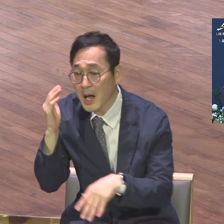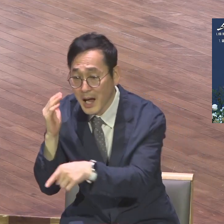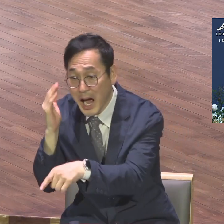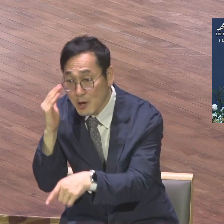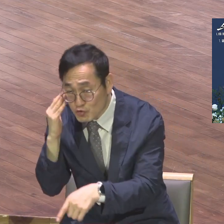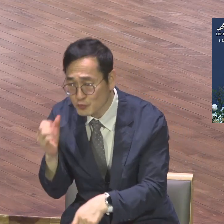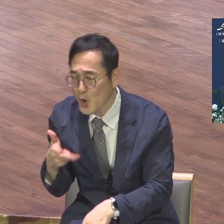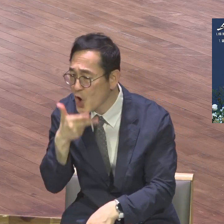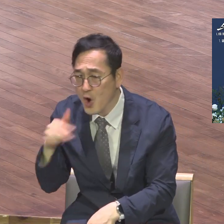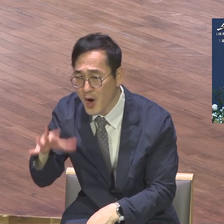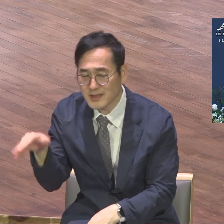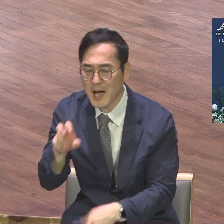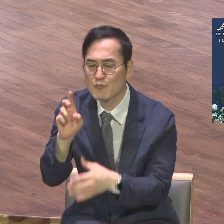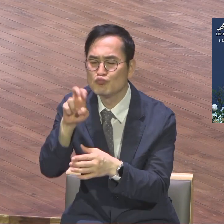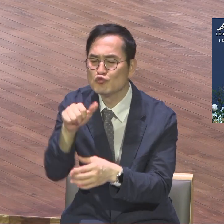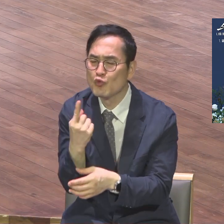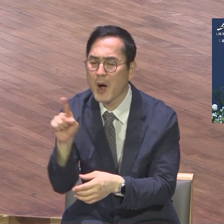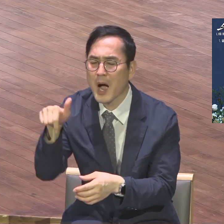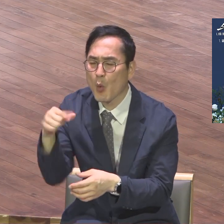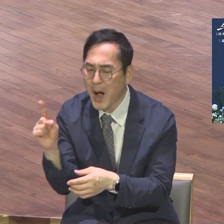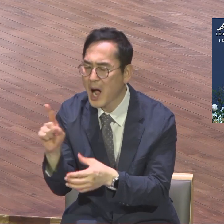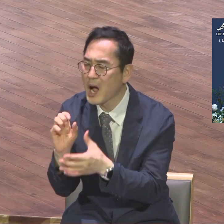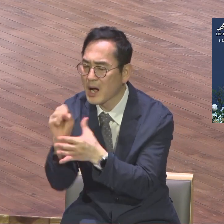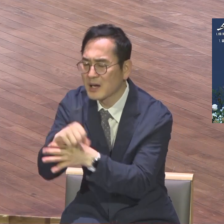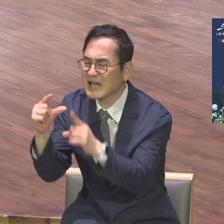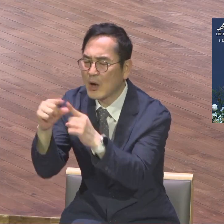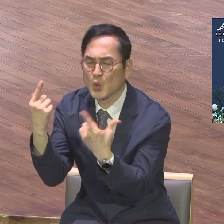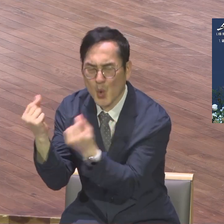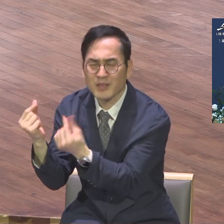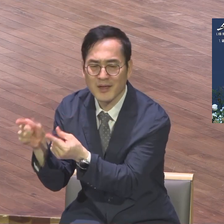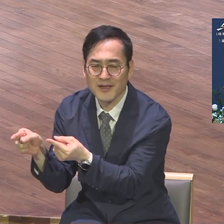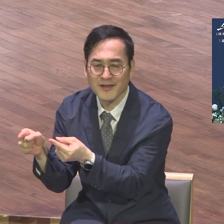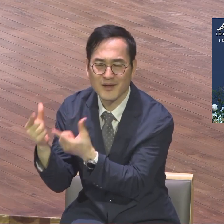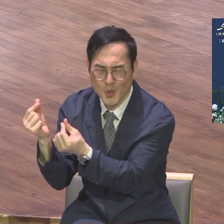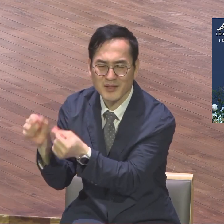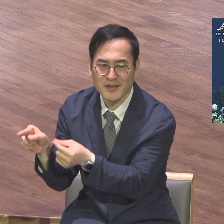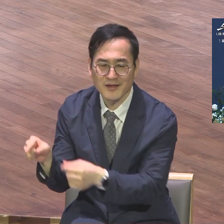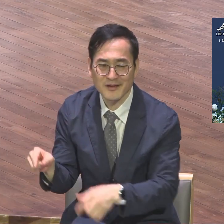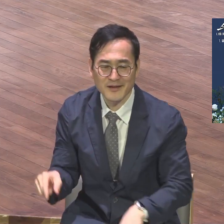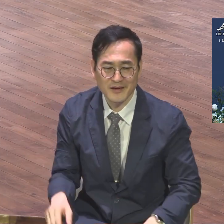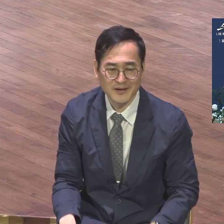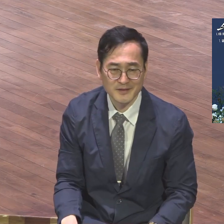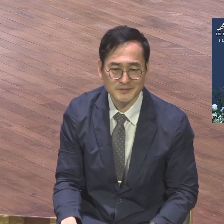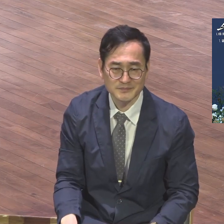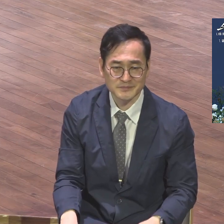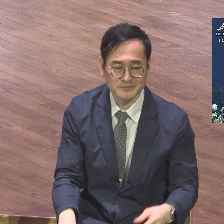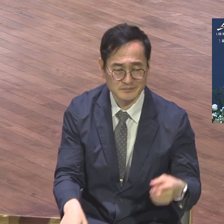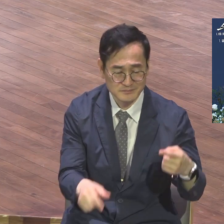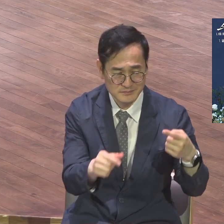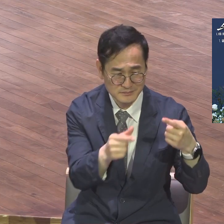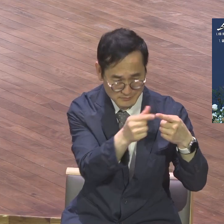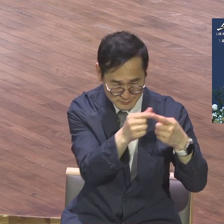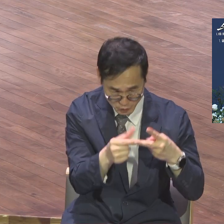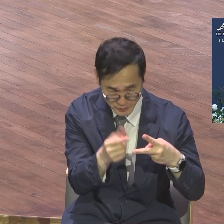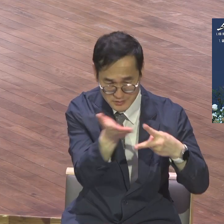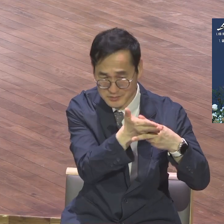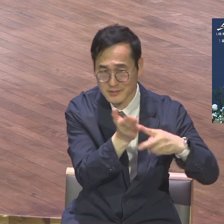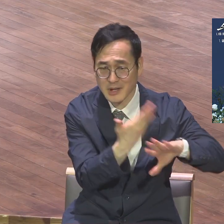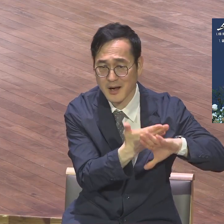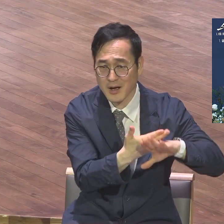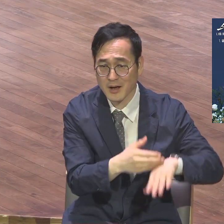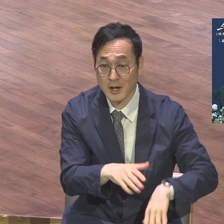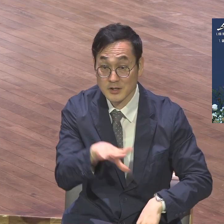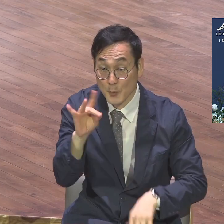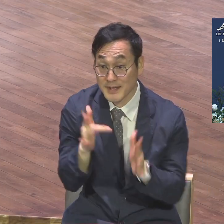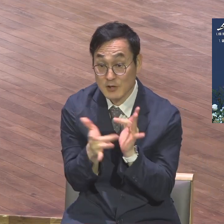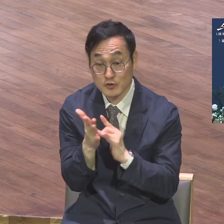나무 이렇게 단어를 번역을 했어요. 예수님께서 사용하신 단어는